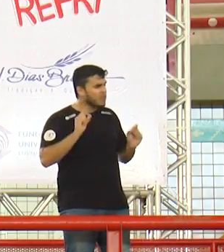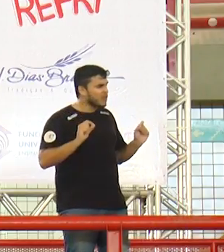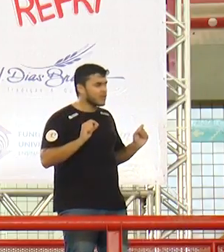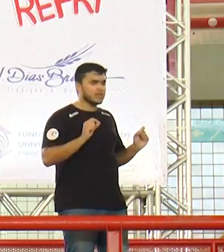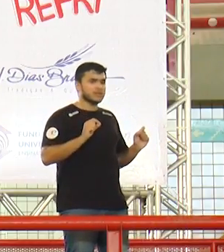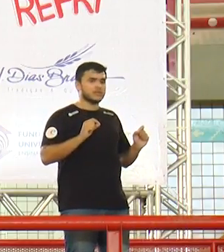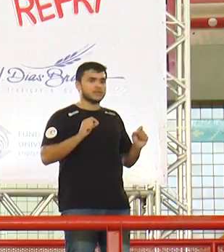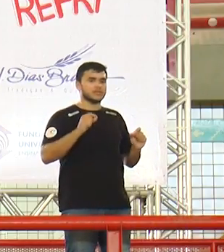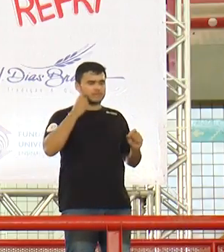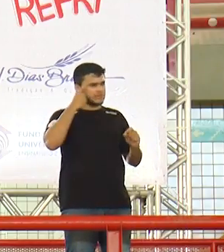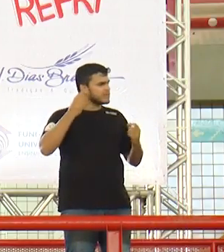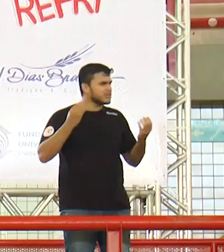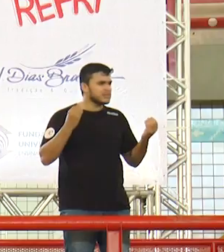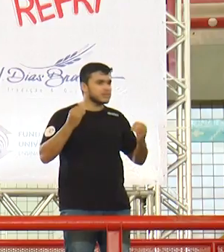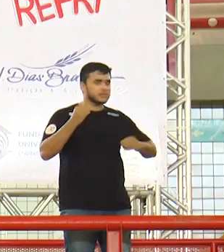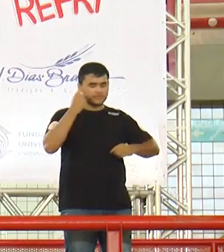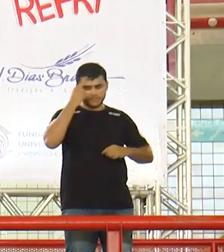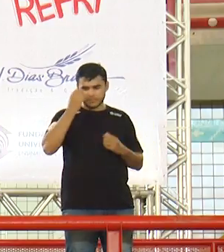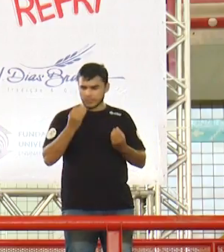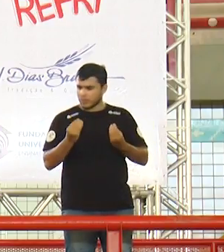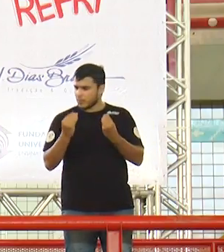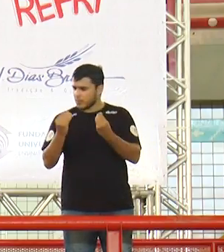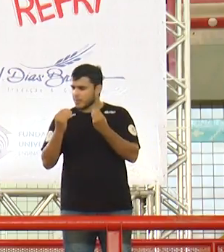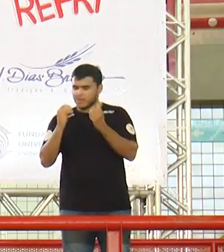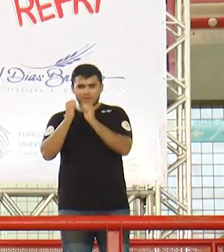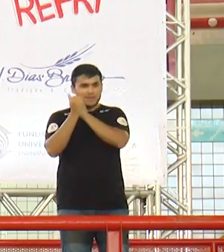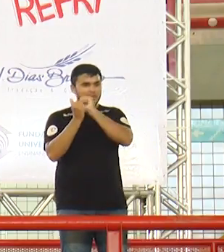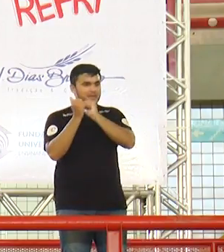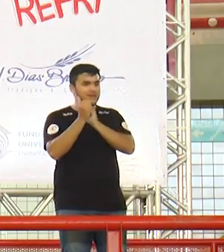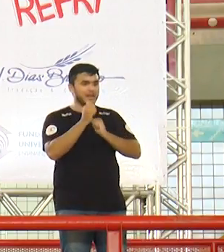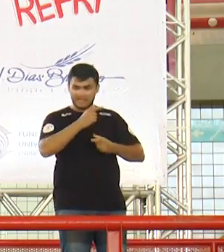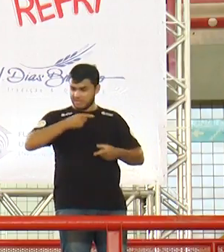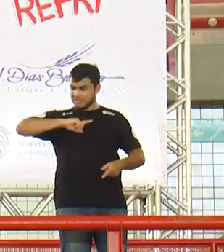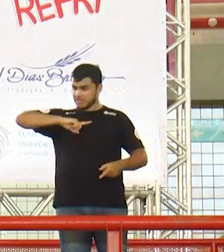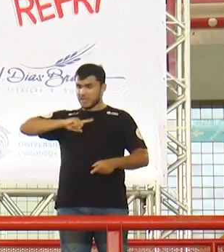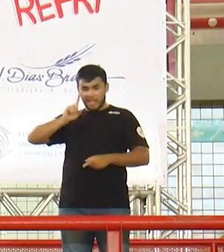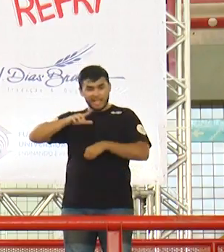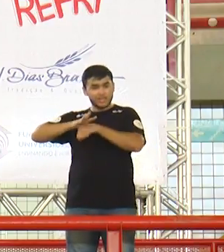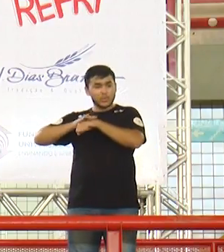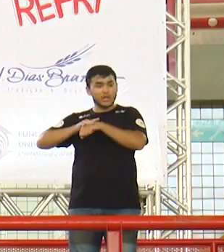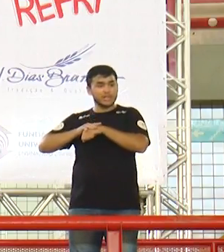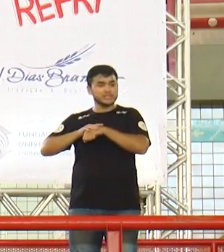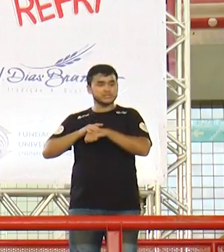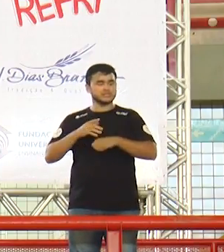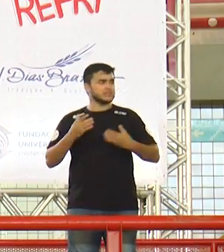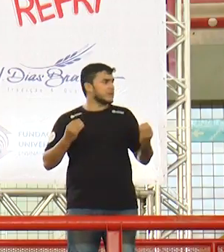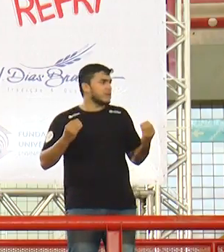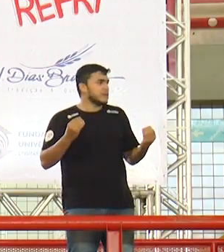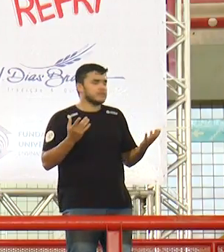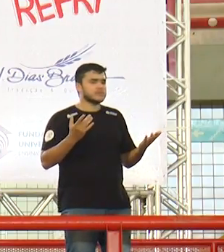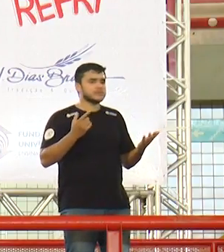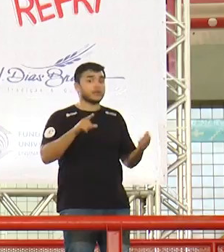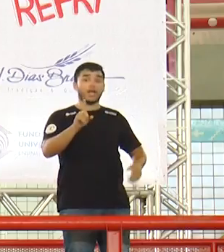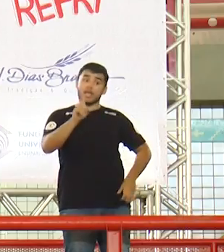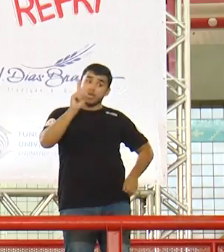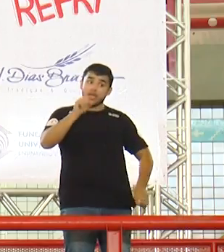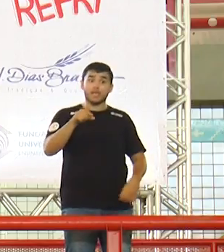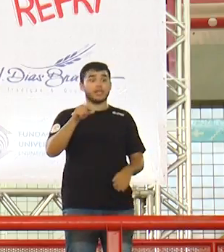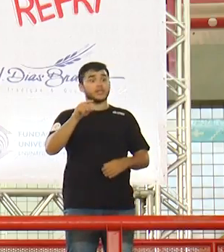Próclise. Vale, eu te beijei. Não, próclise não é doença que dá no lábio. Próclise